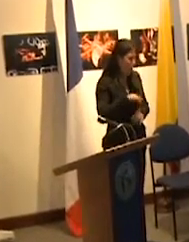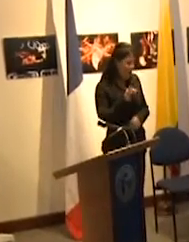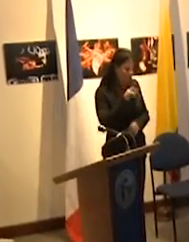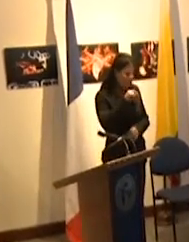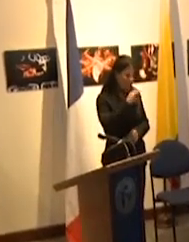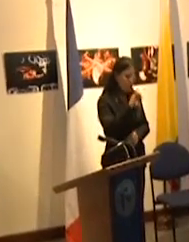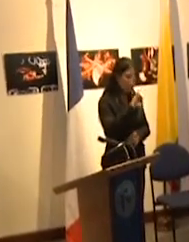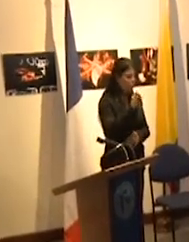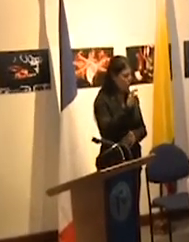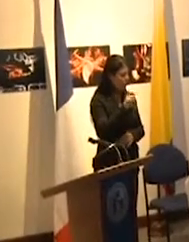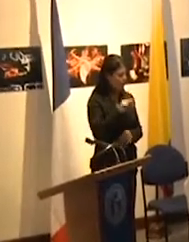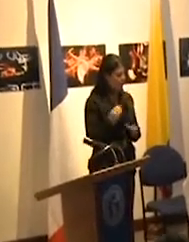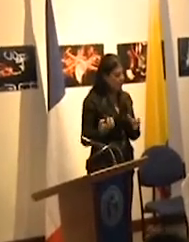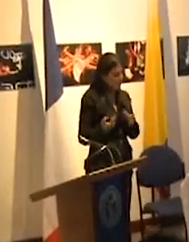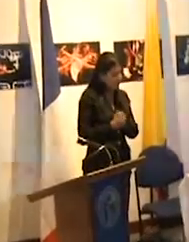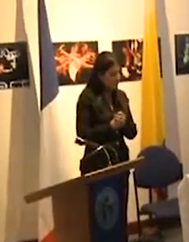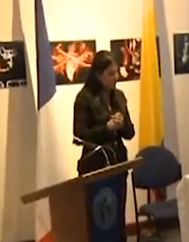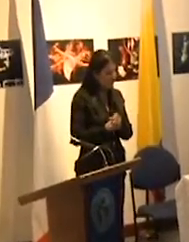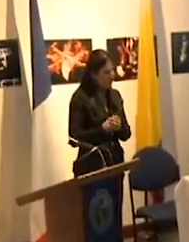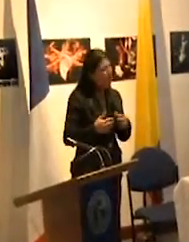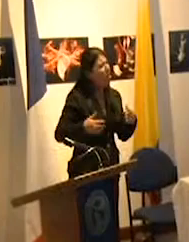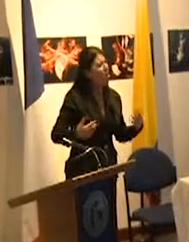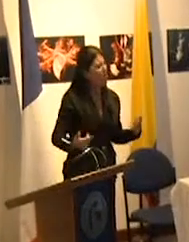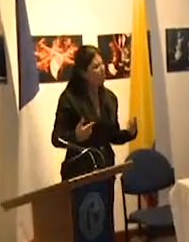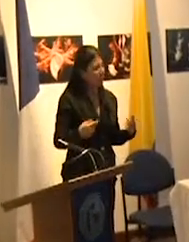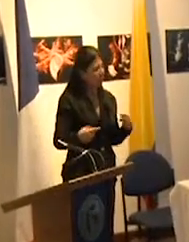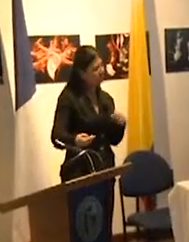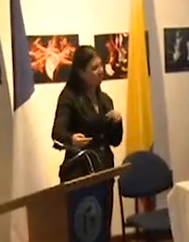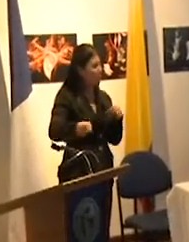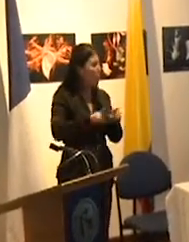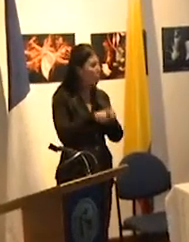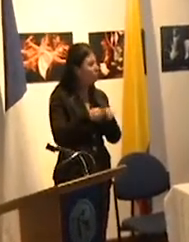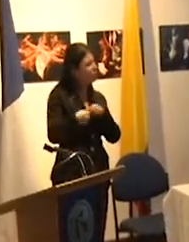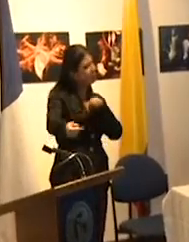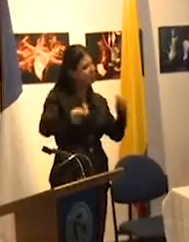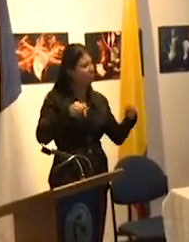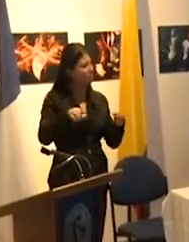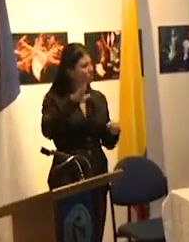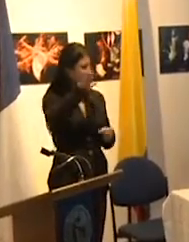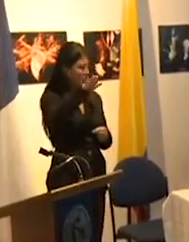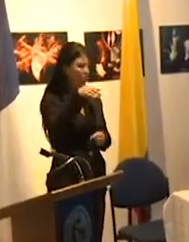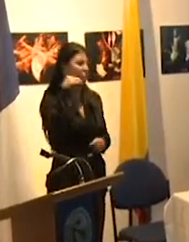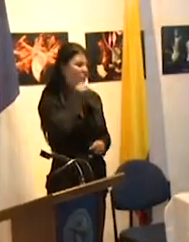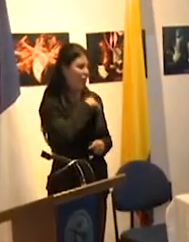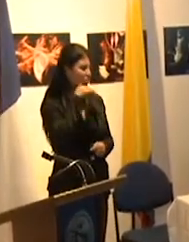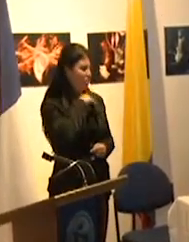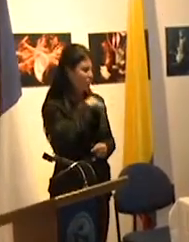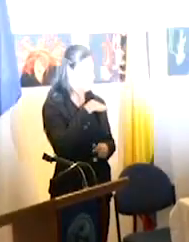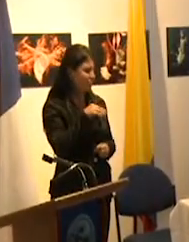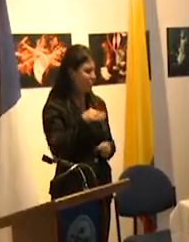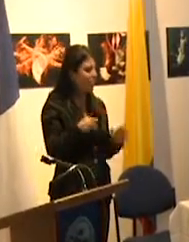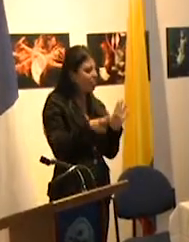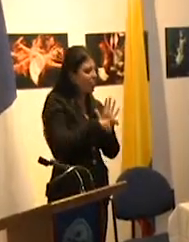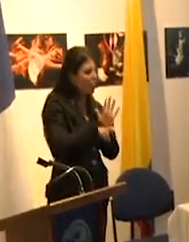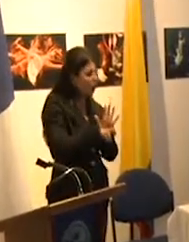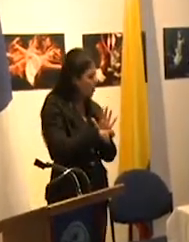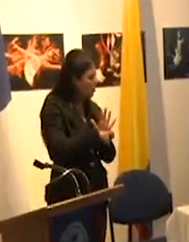incluyente como controvertir dichas falacias desde las teorías de la justicia